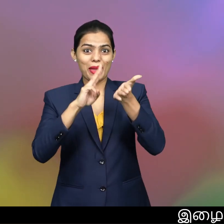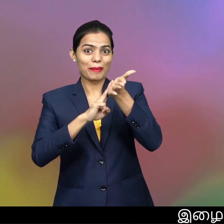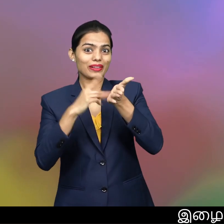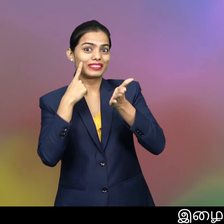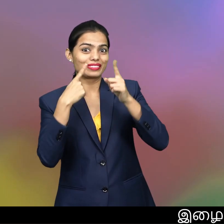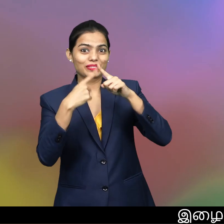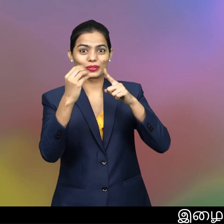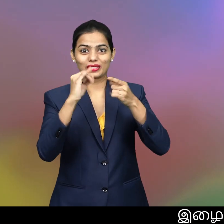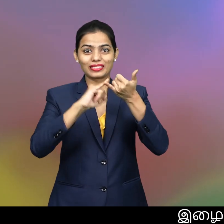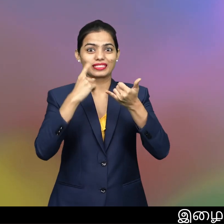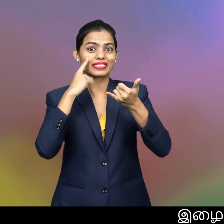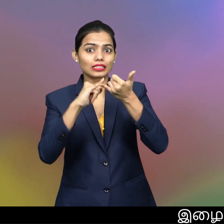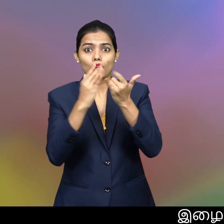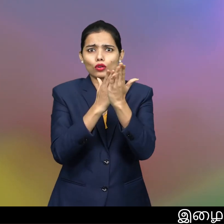இழையுறு பிரிவு,